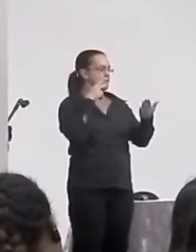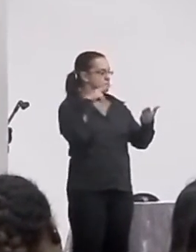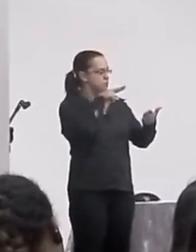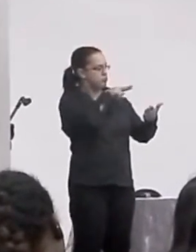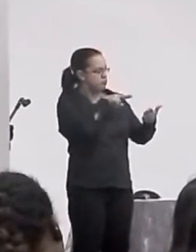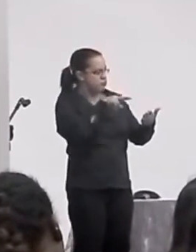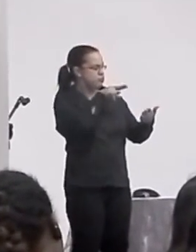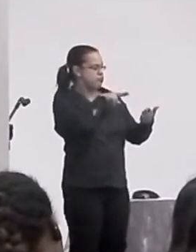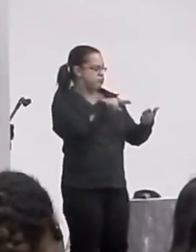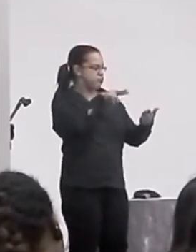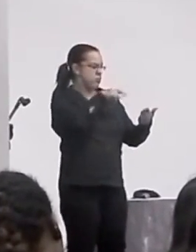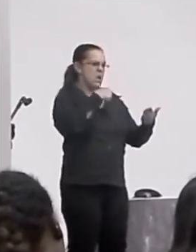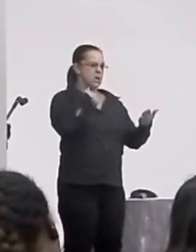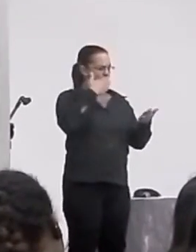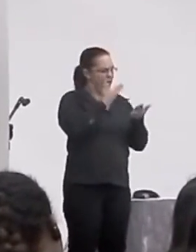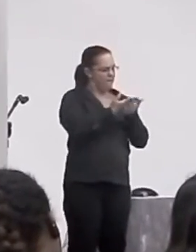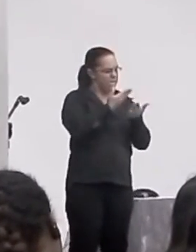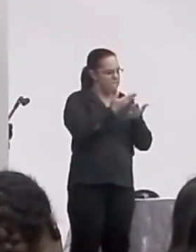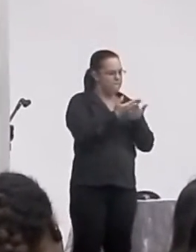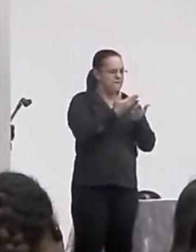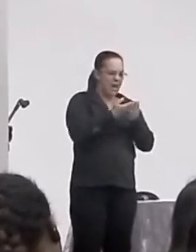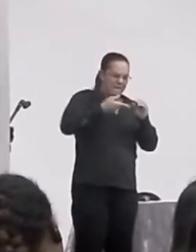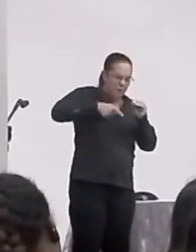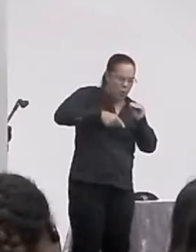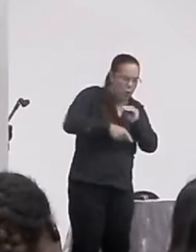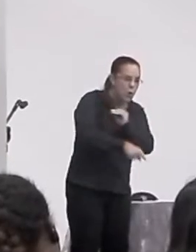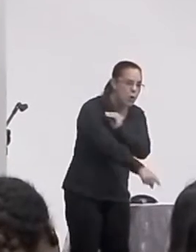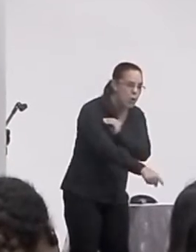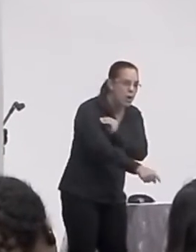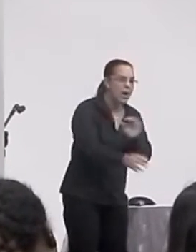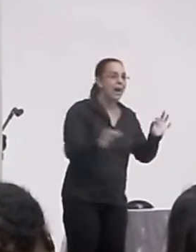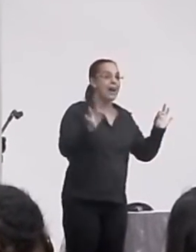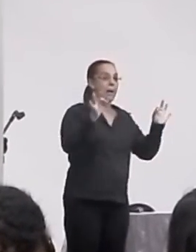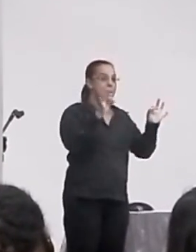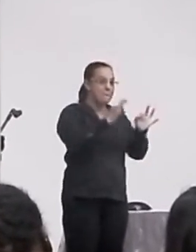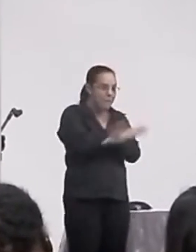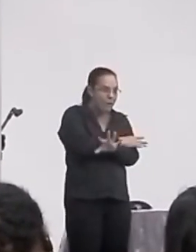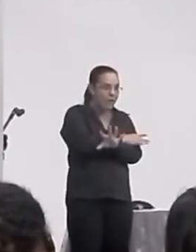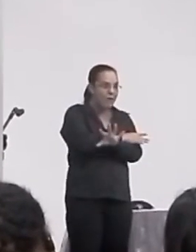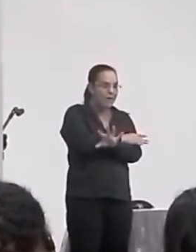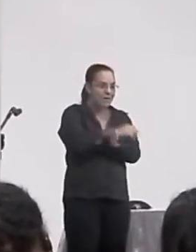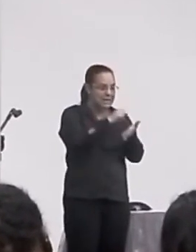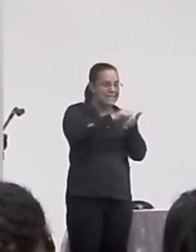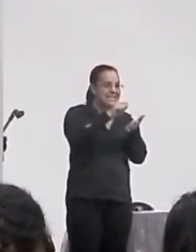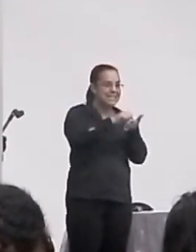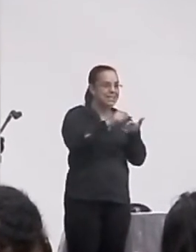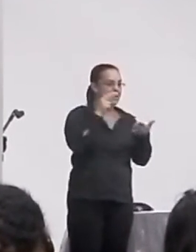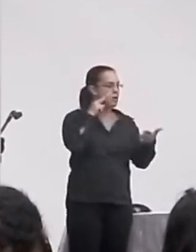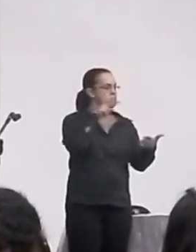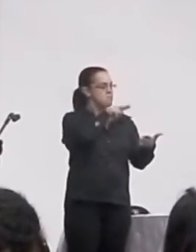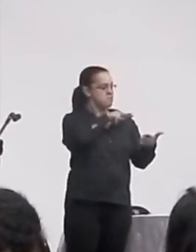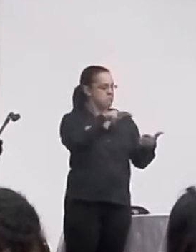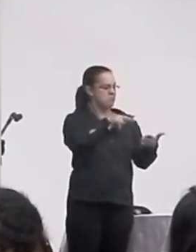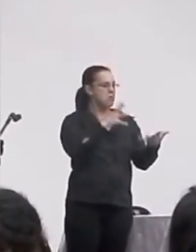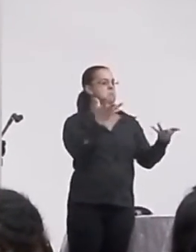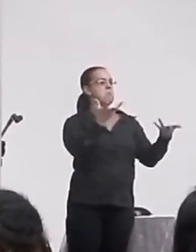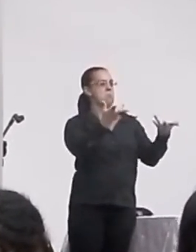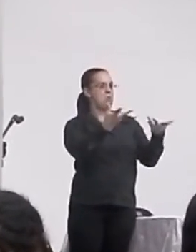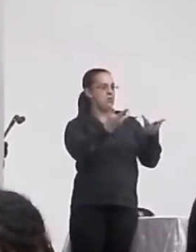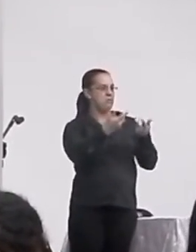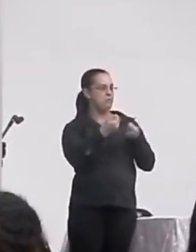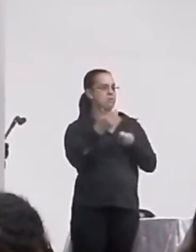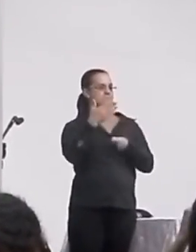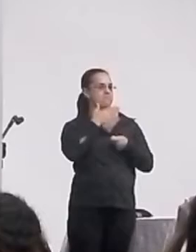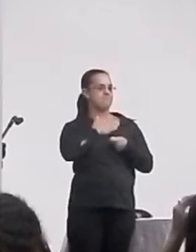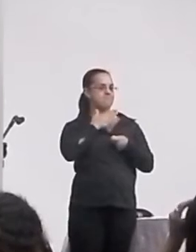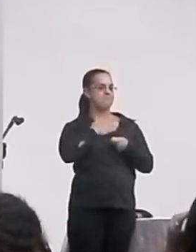sobre esse tema. Eu acho importante até se você escreve um livro sobre ele, romance que mais se adora do Machado